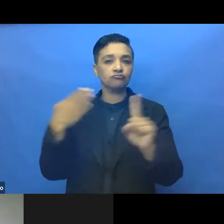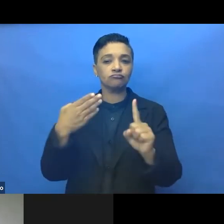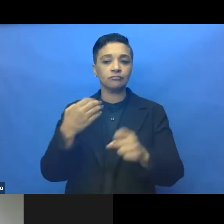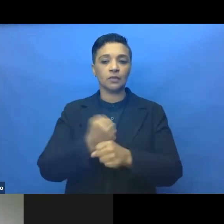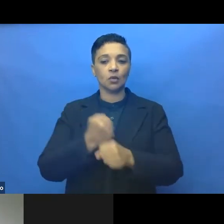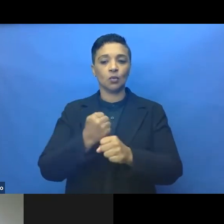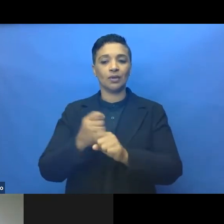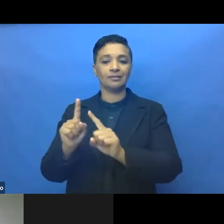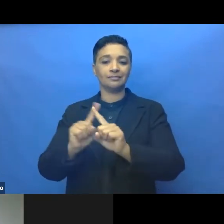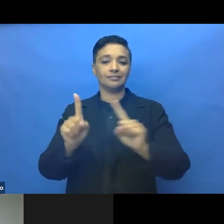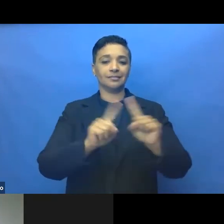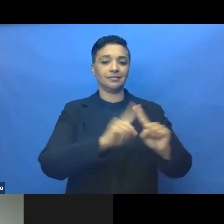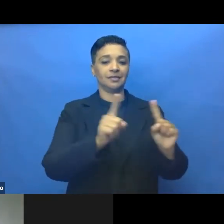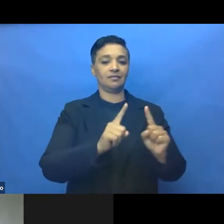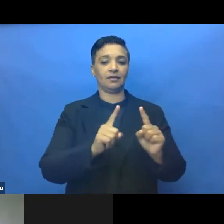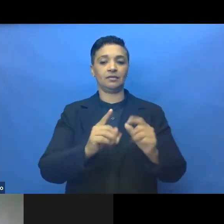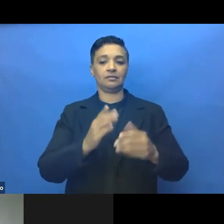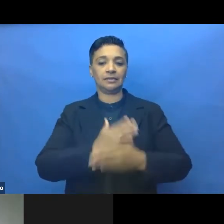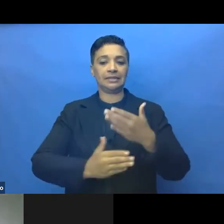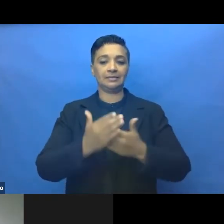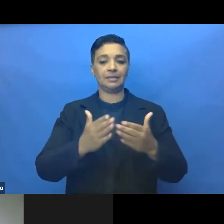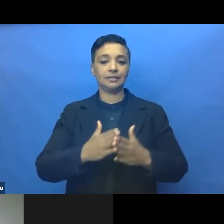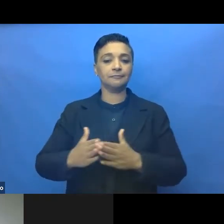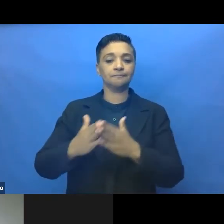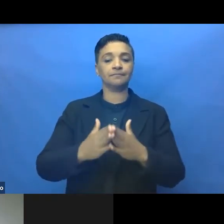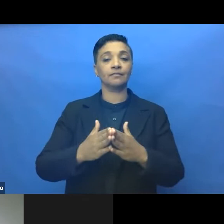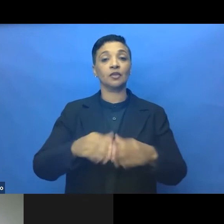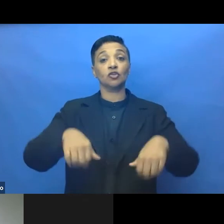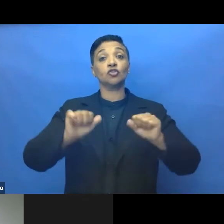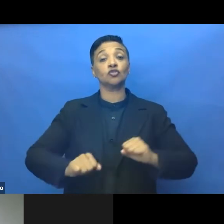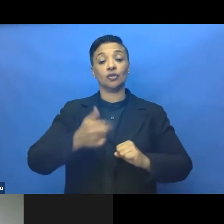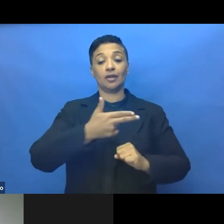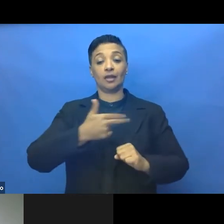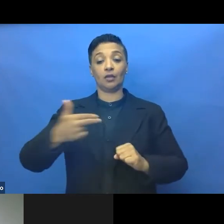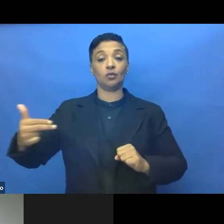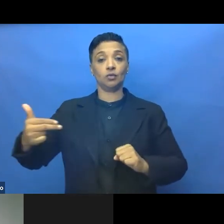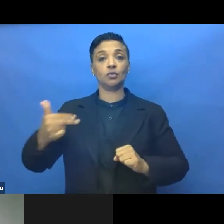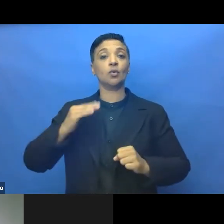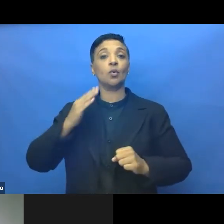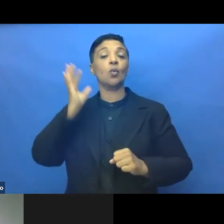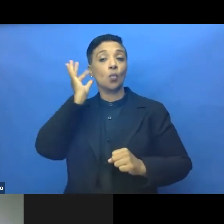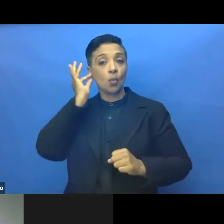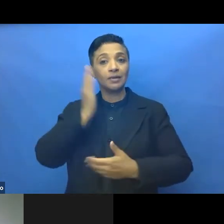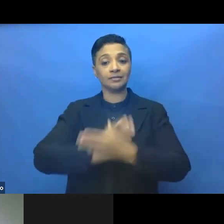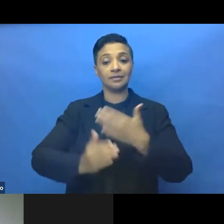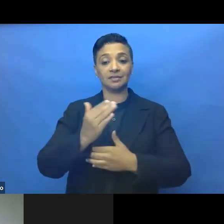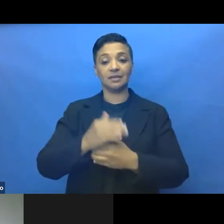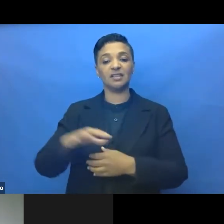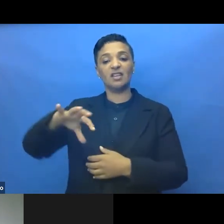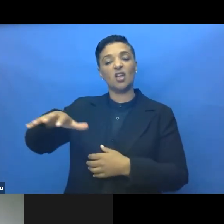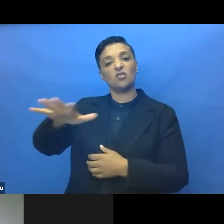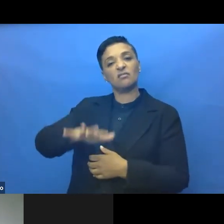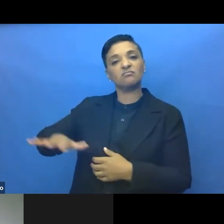beaucoup d'expérience travaillant avec des personnes ou des femmes handicapées. Elle est